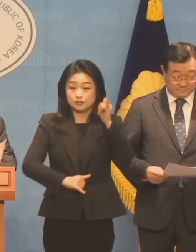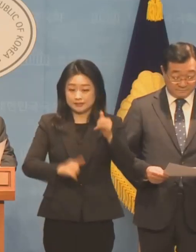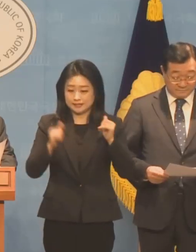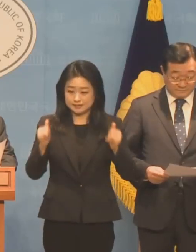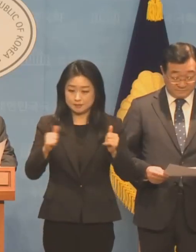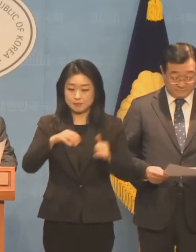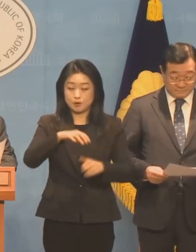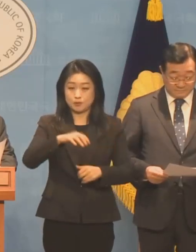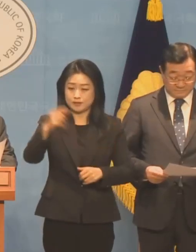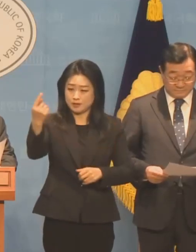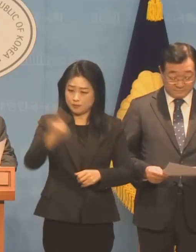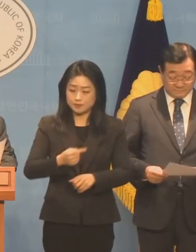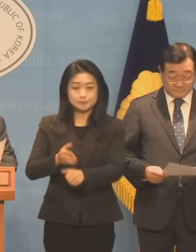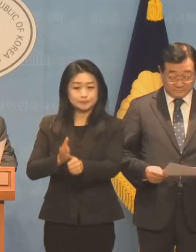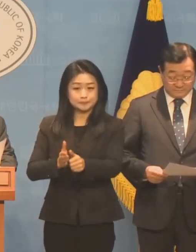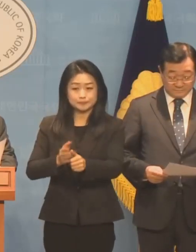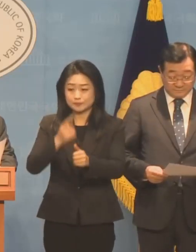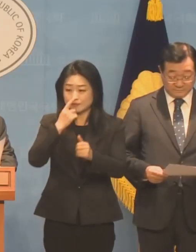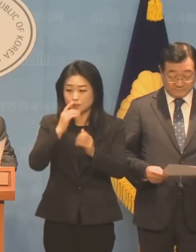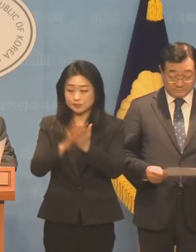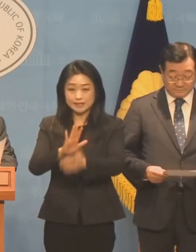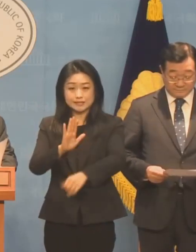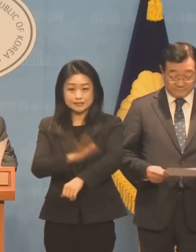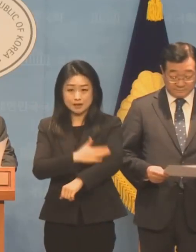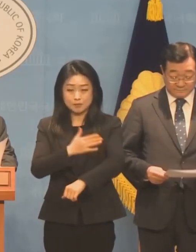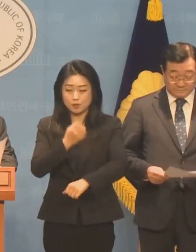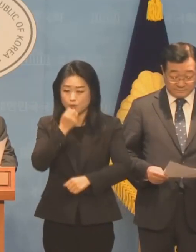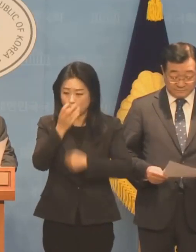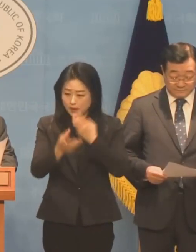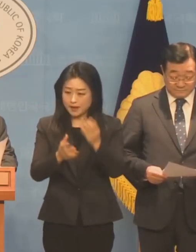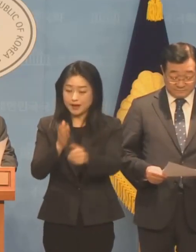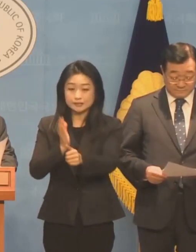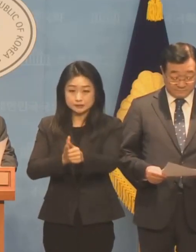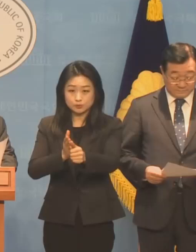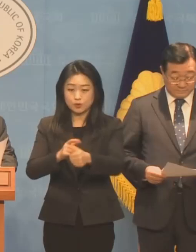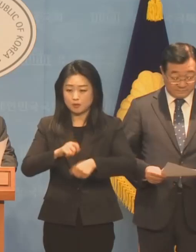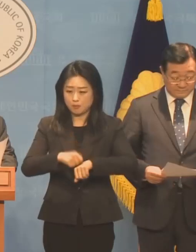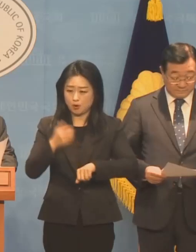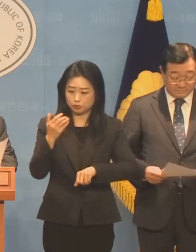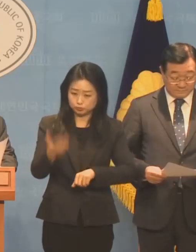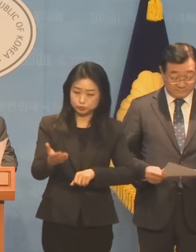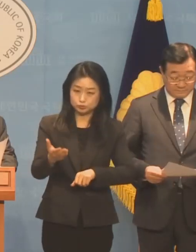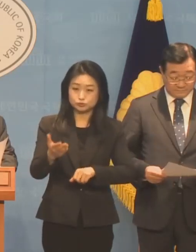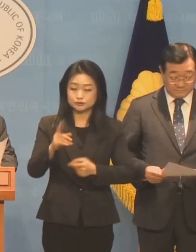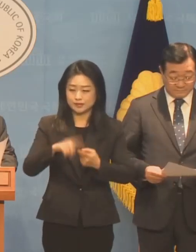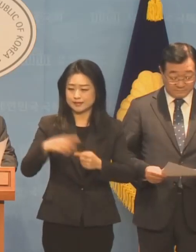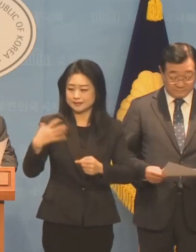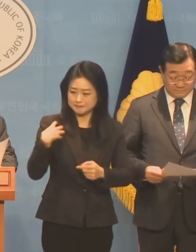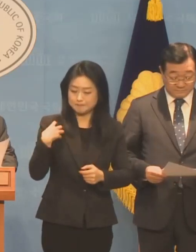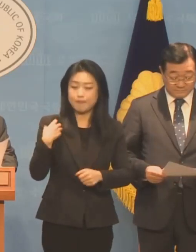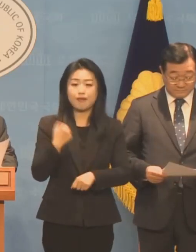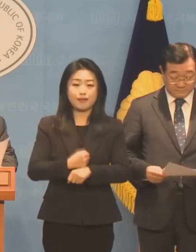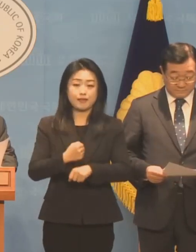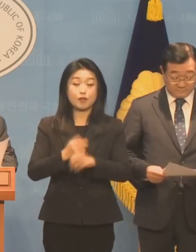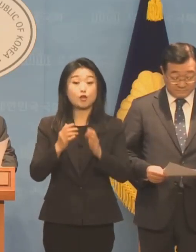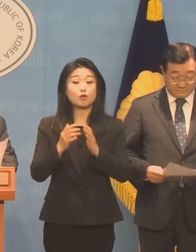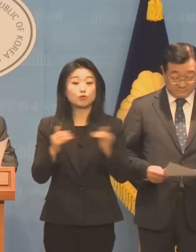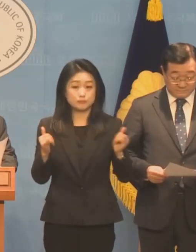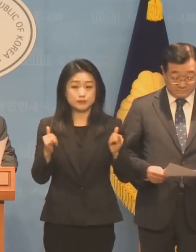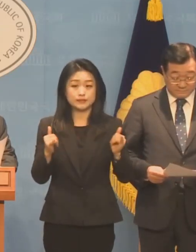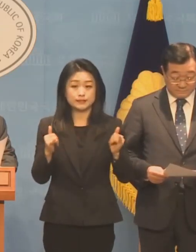법정 앞에 자신의 만행을 소상히 고하고 그에 상응하는 책임을 지는 것만이 국민께서